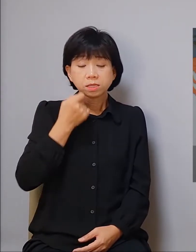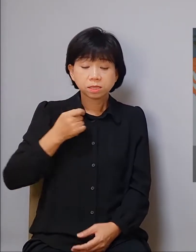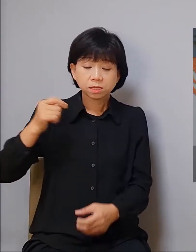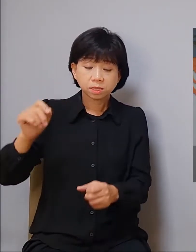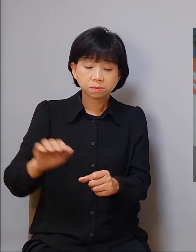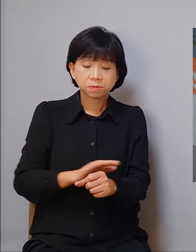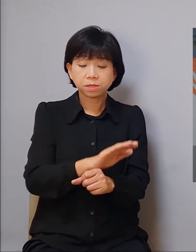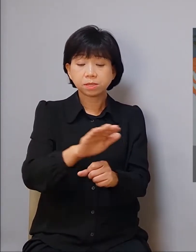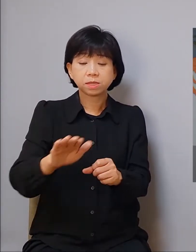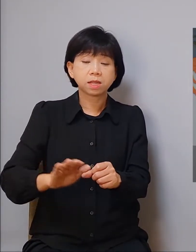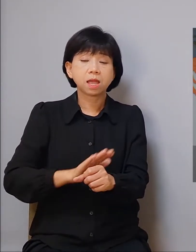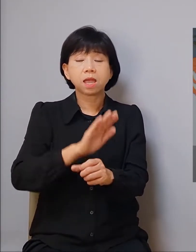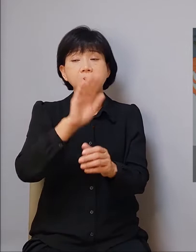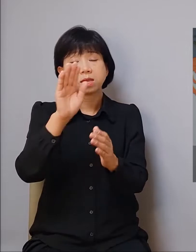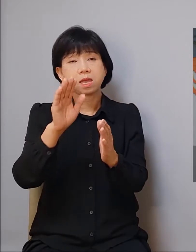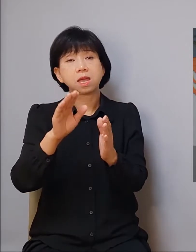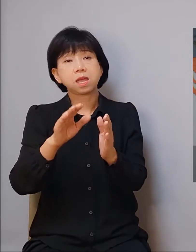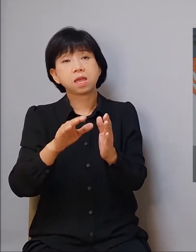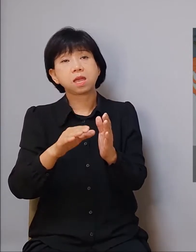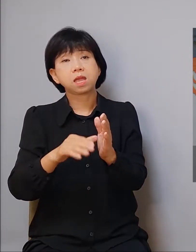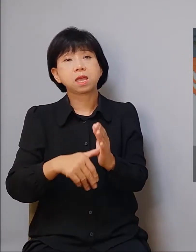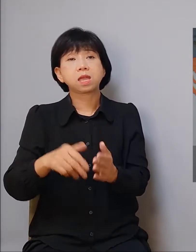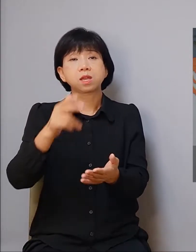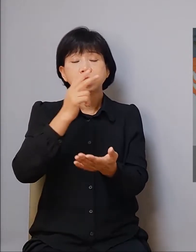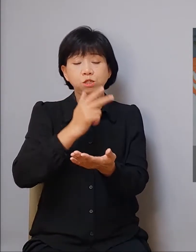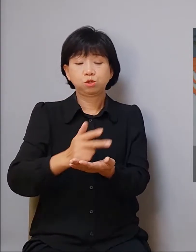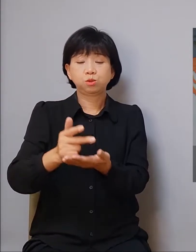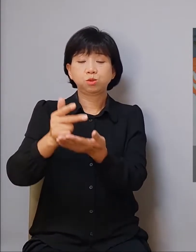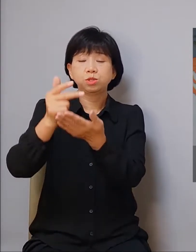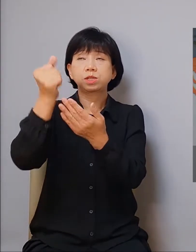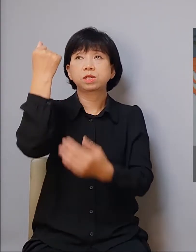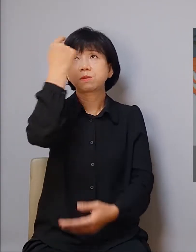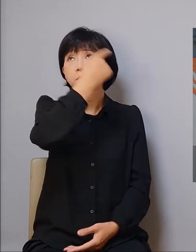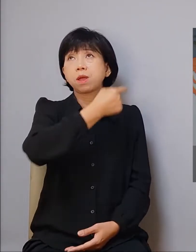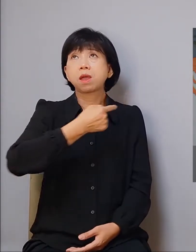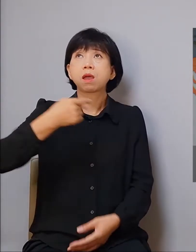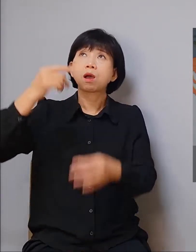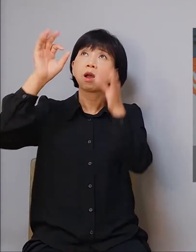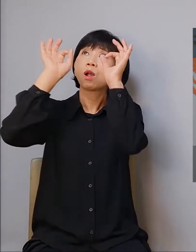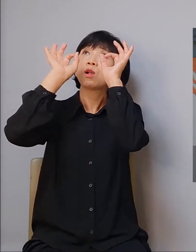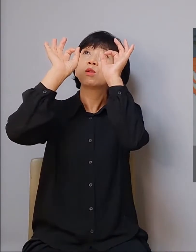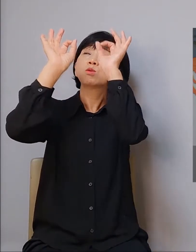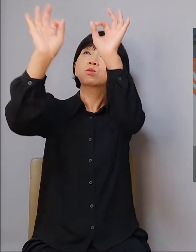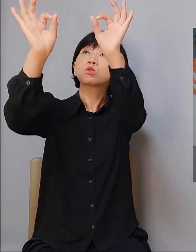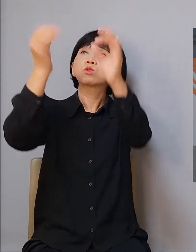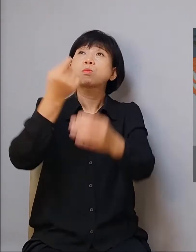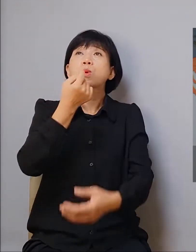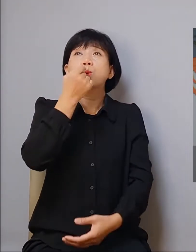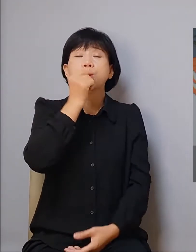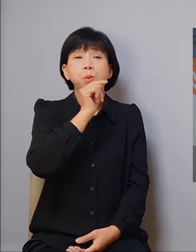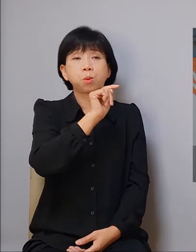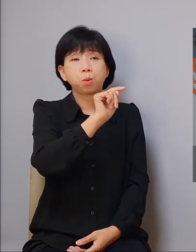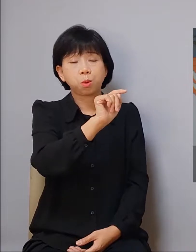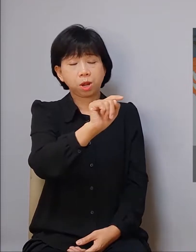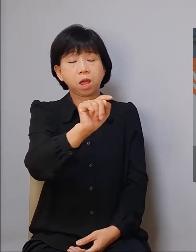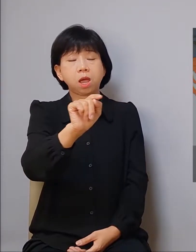맡겨라. 슬플 때에 주님의 얼굴